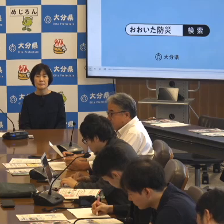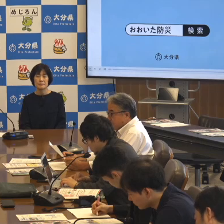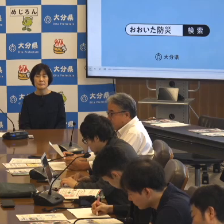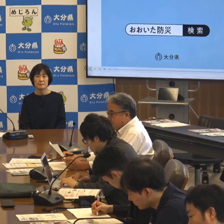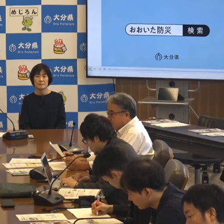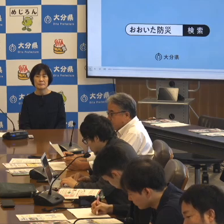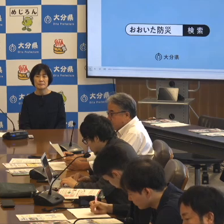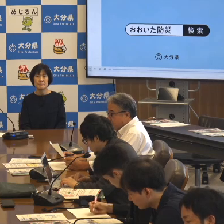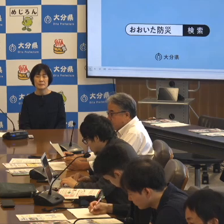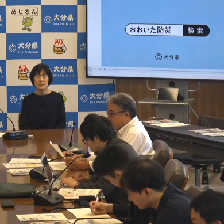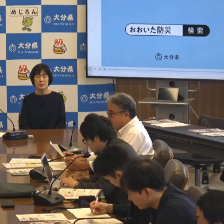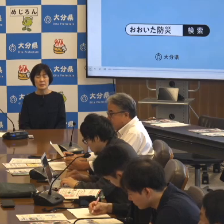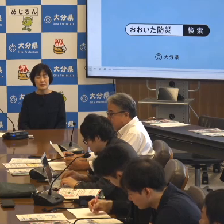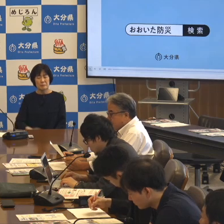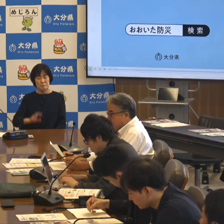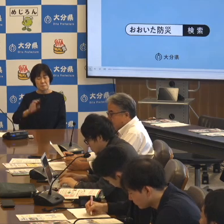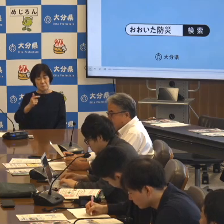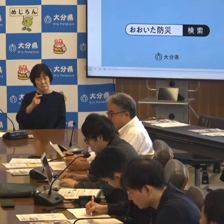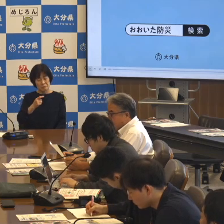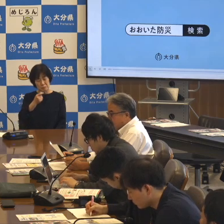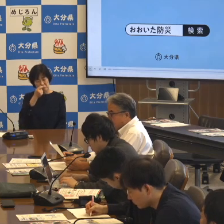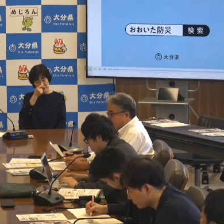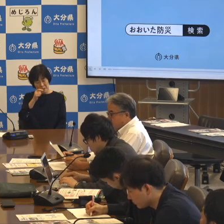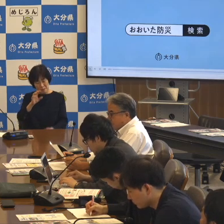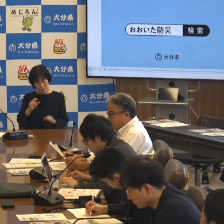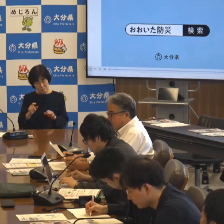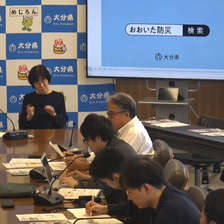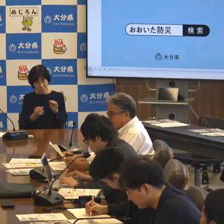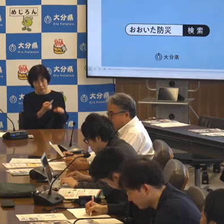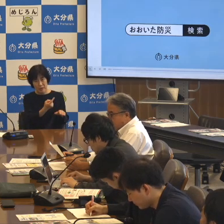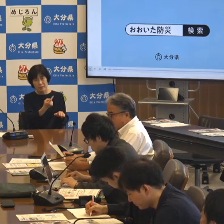大変大きな被害とか、人が、